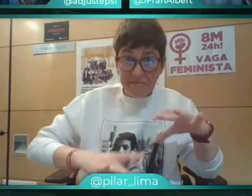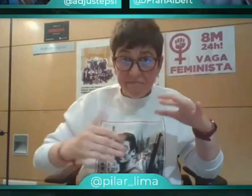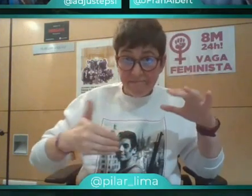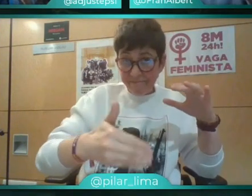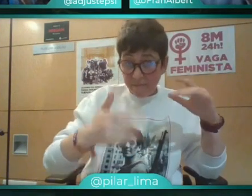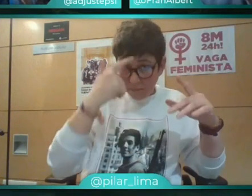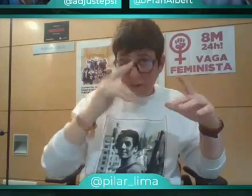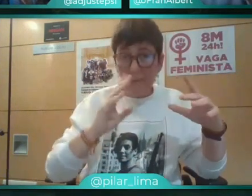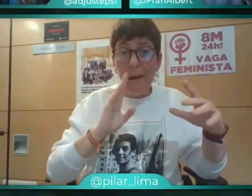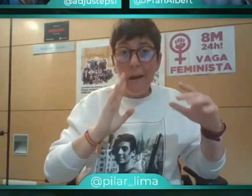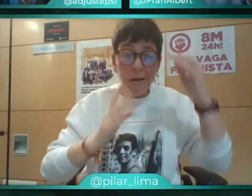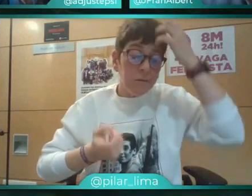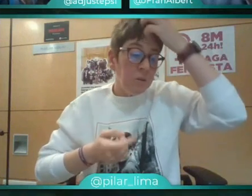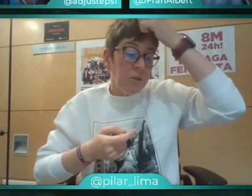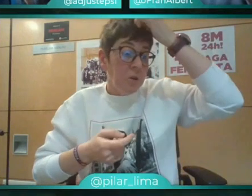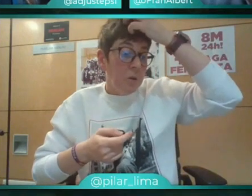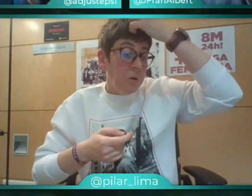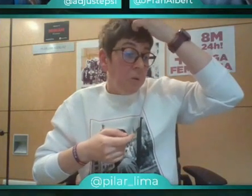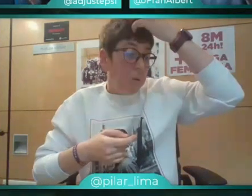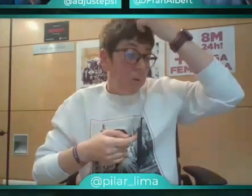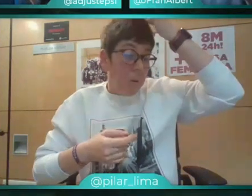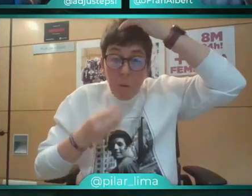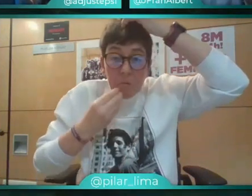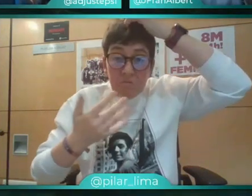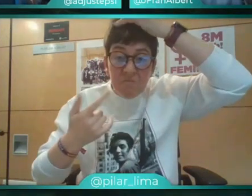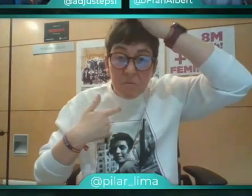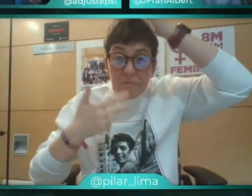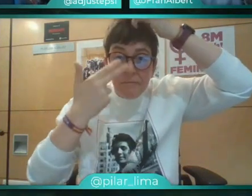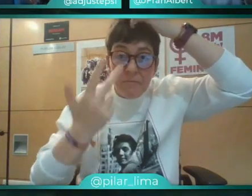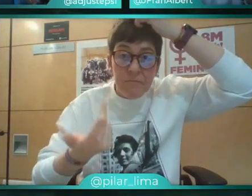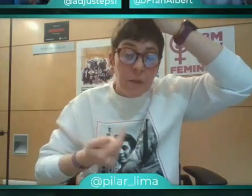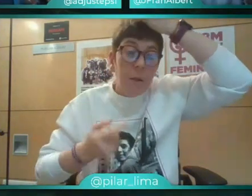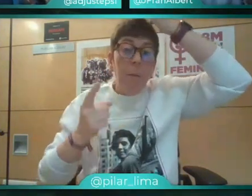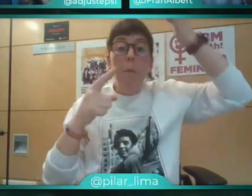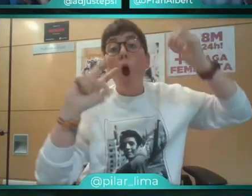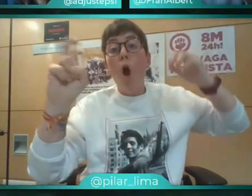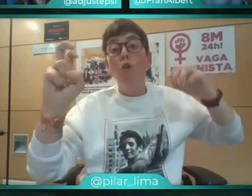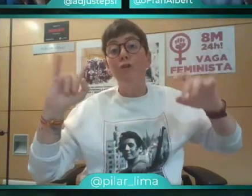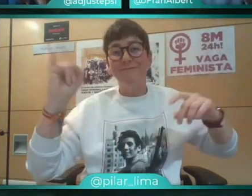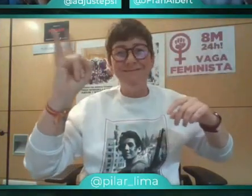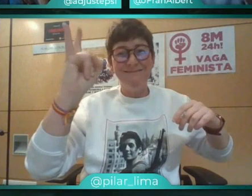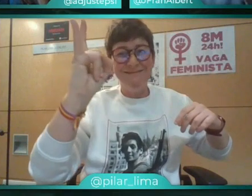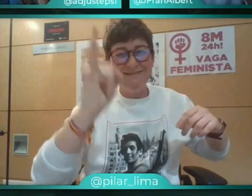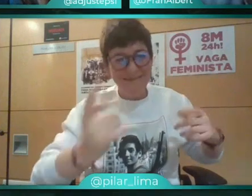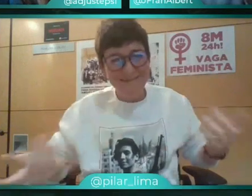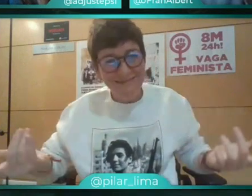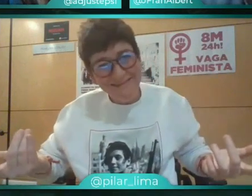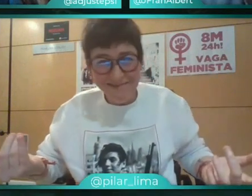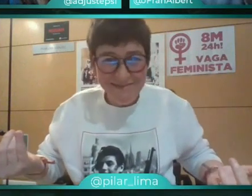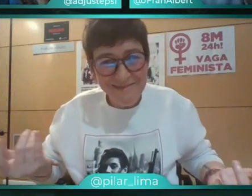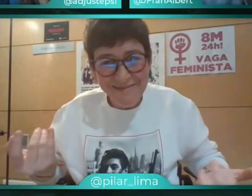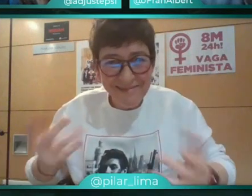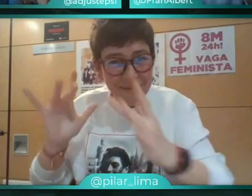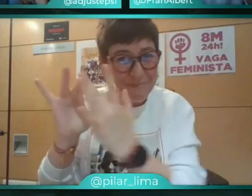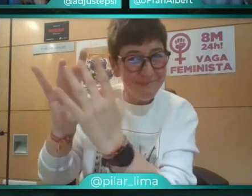y tampoco me han saludado Entonces no me saludan si me vieran por la calle entonces pero claro a otros sí a